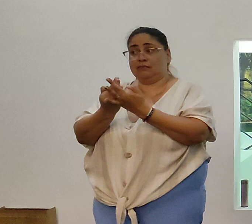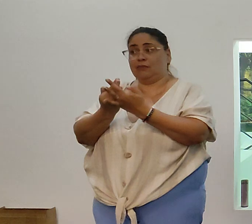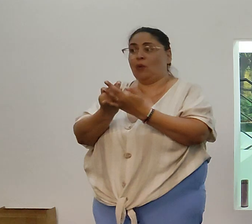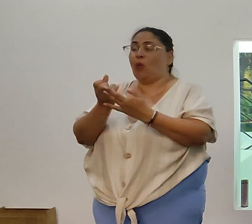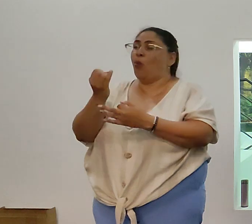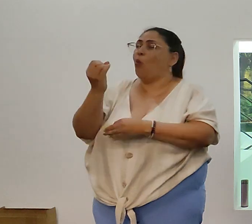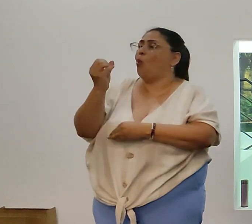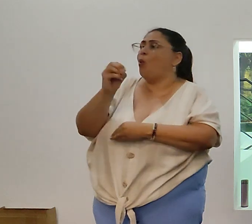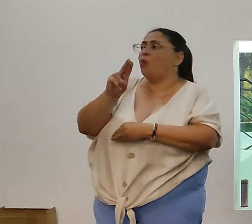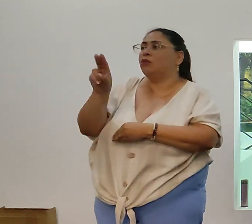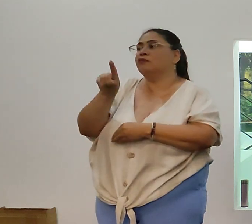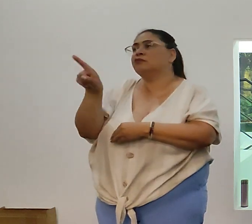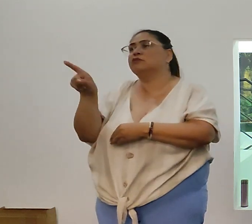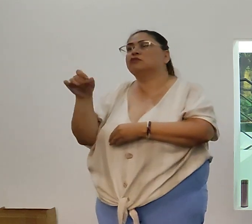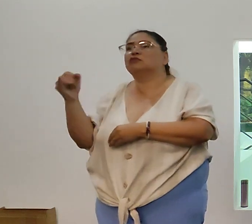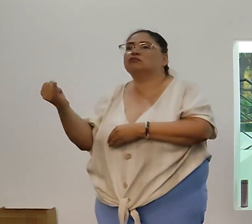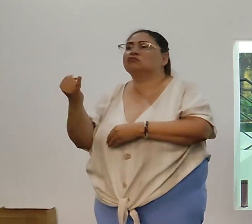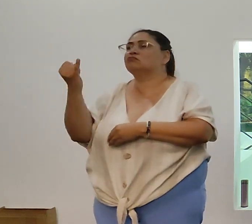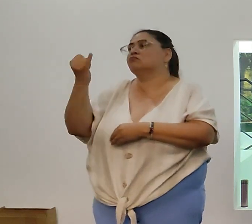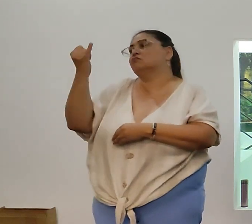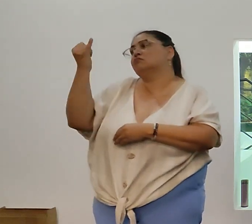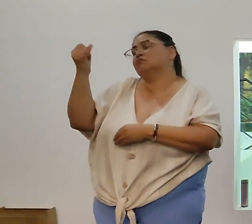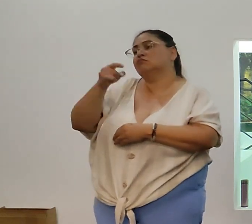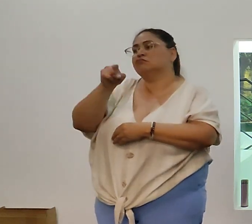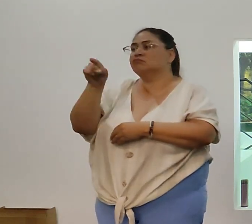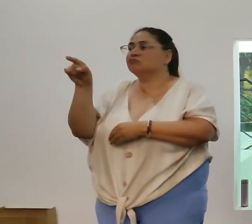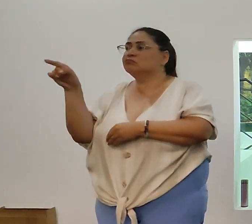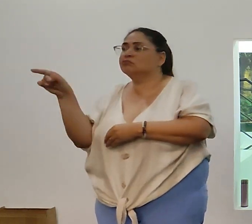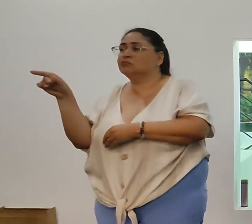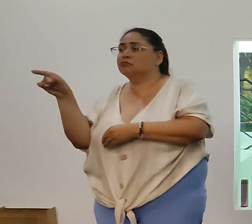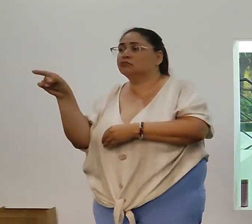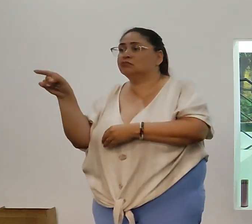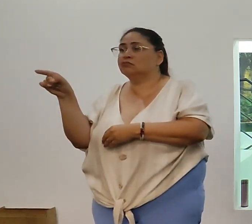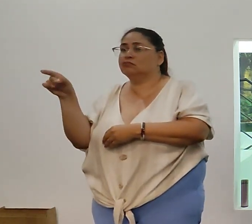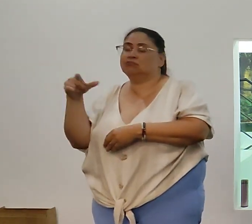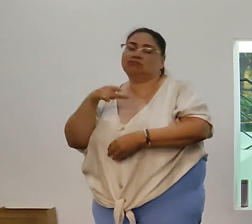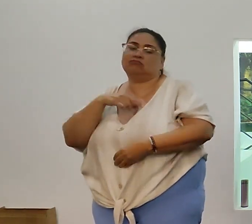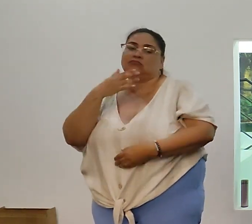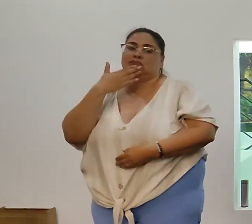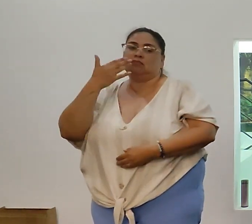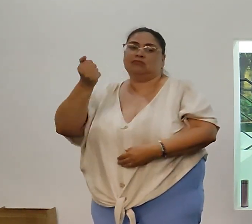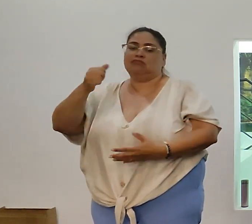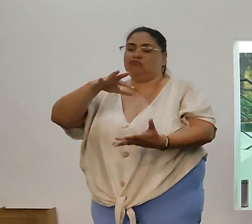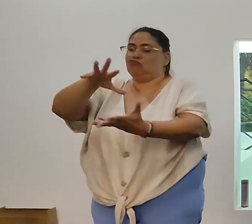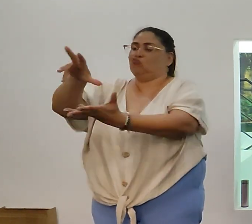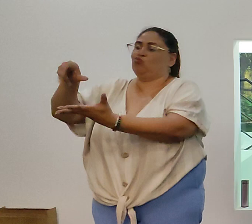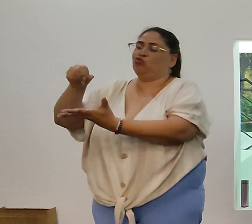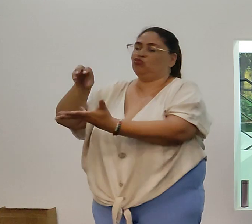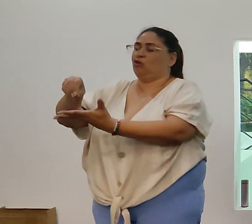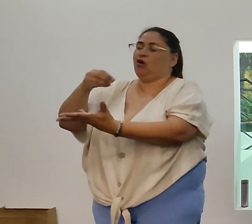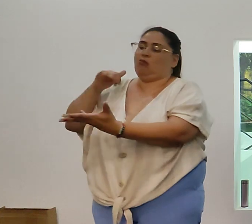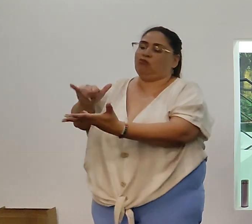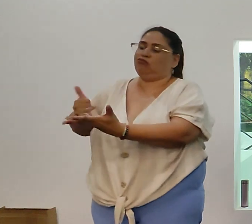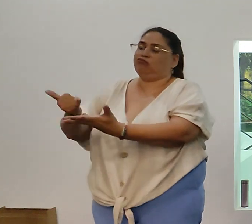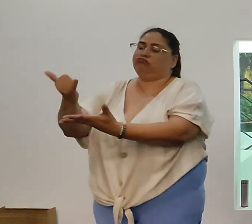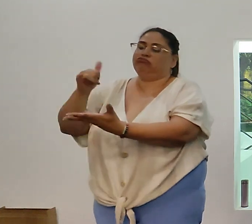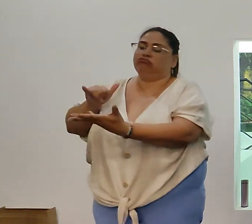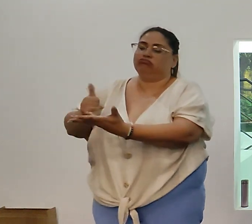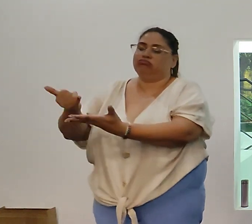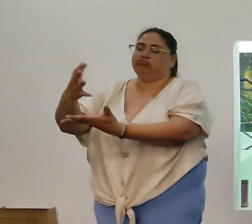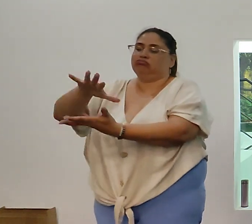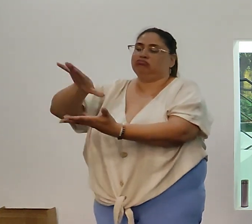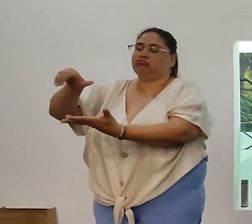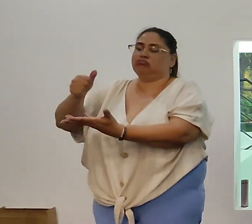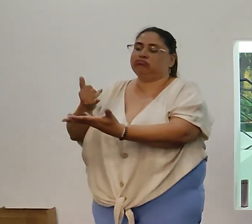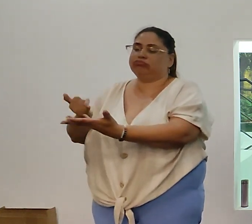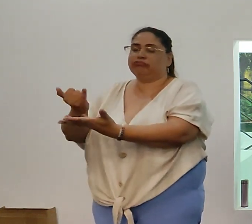Ou a única coisa que importa para você é ter o melhor que este mundo pode dar?